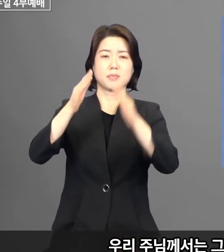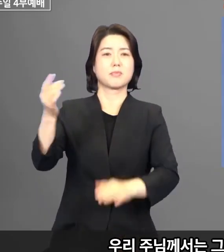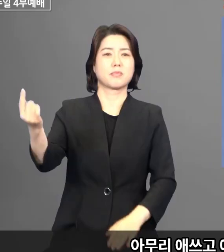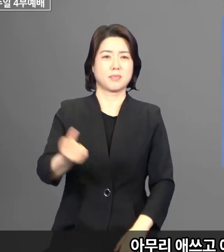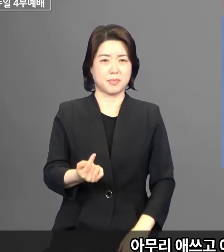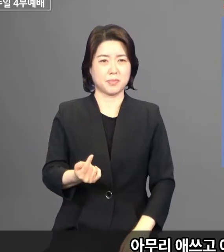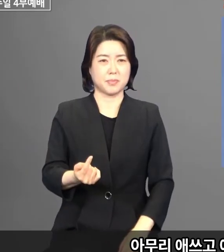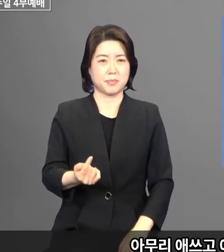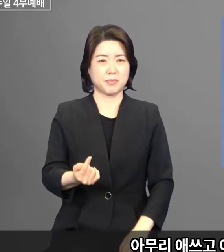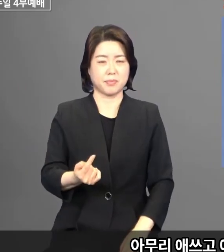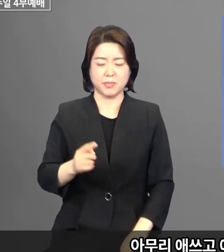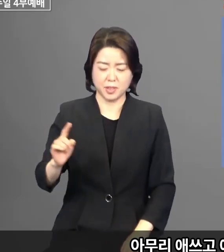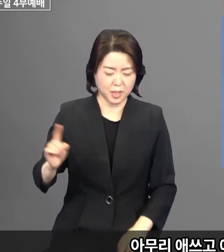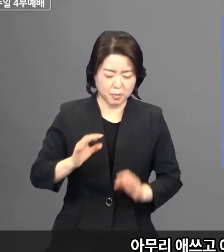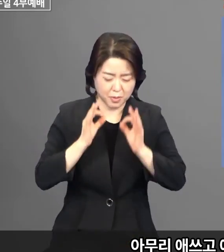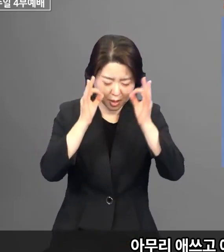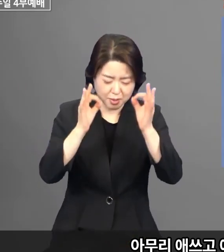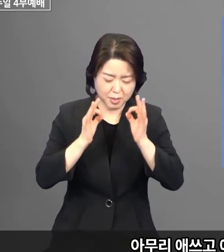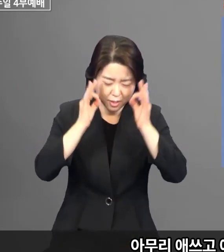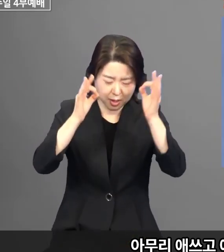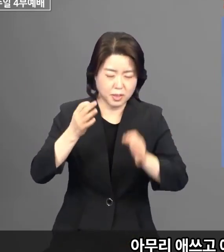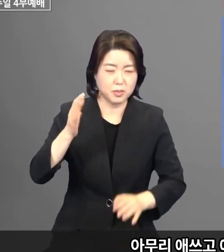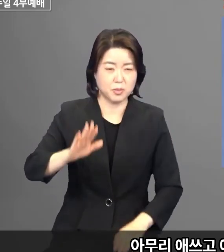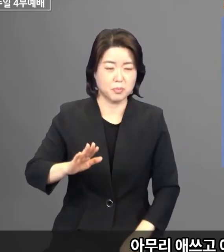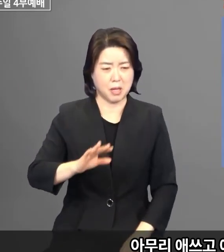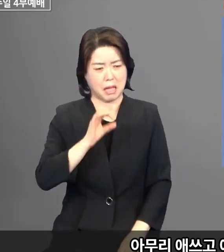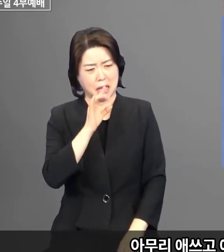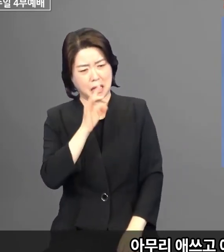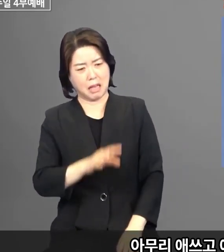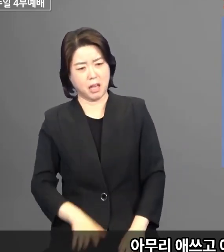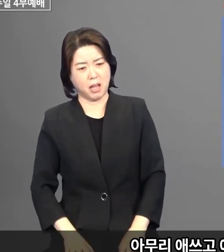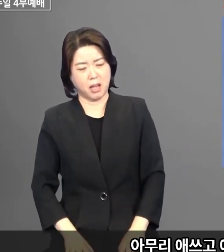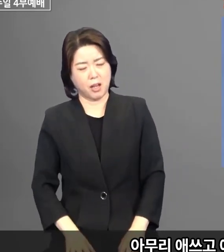오십니다. 아무리 애써도 잘 안 되는